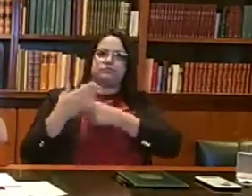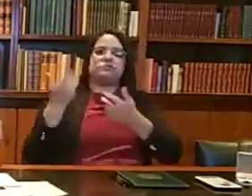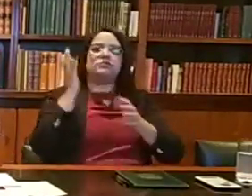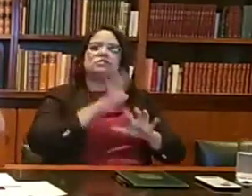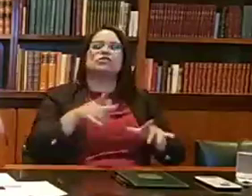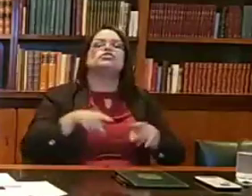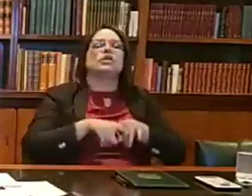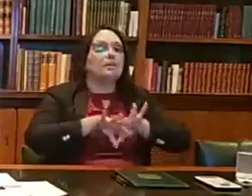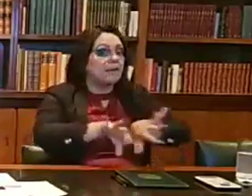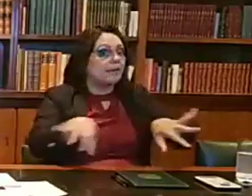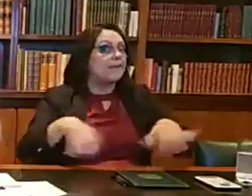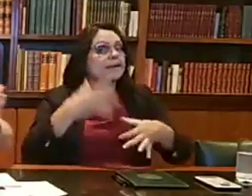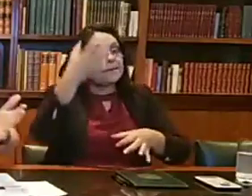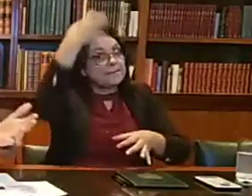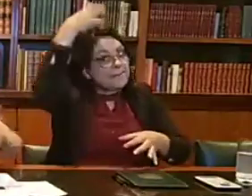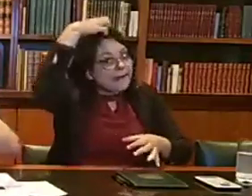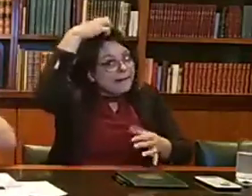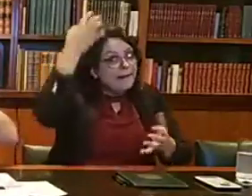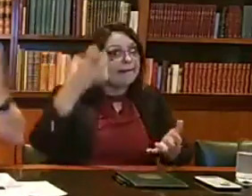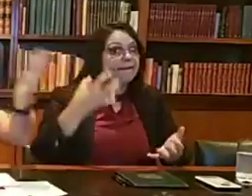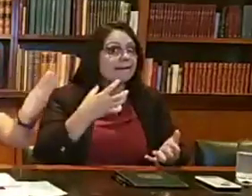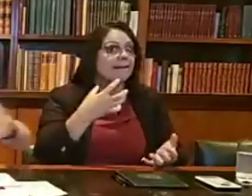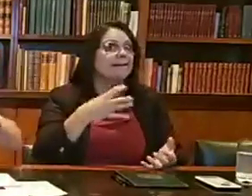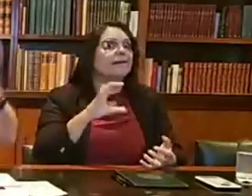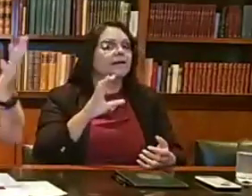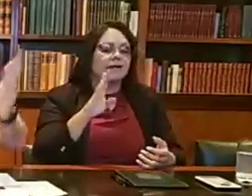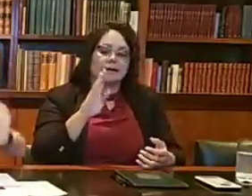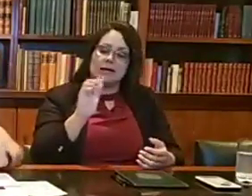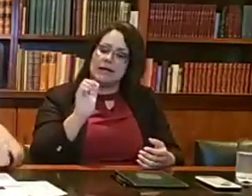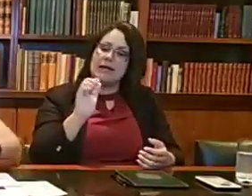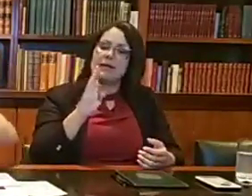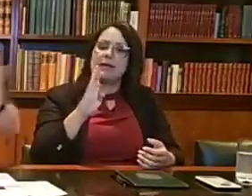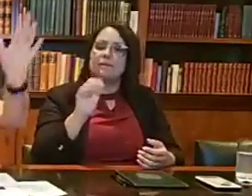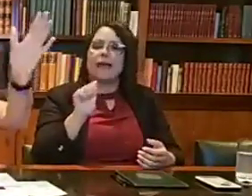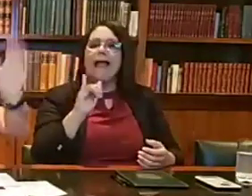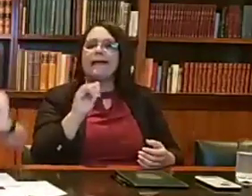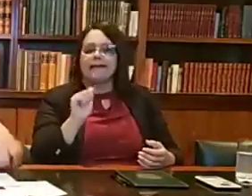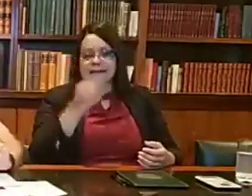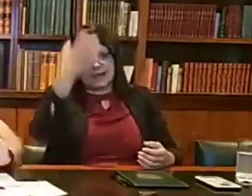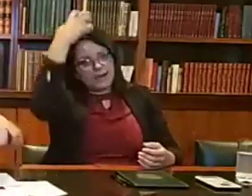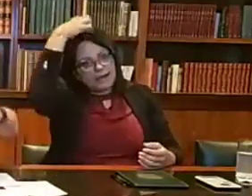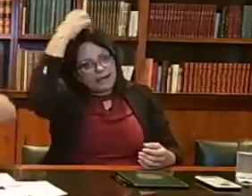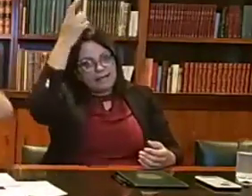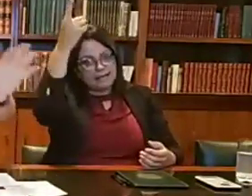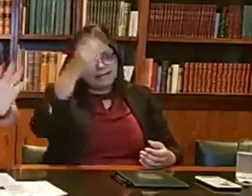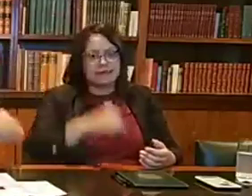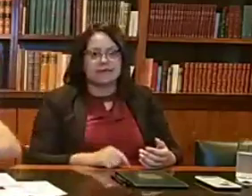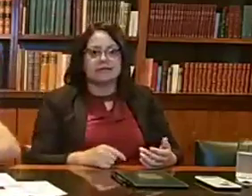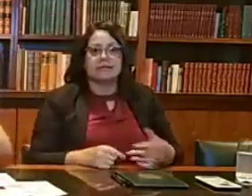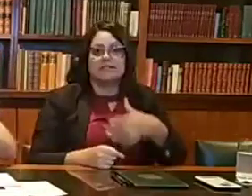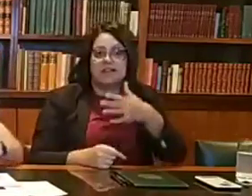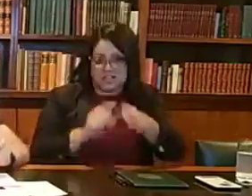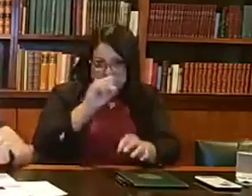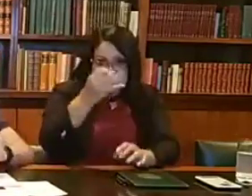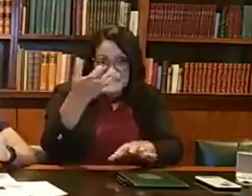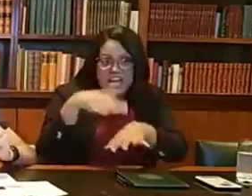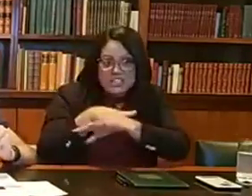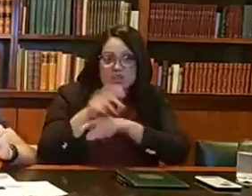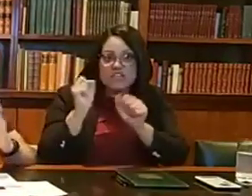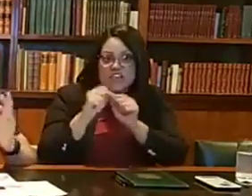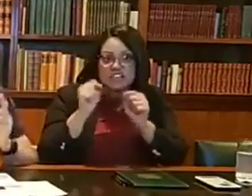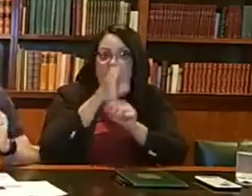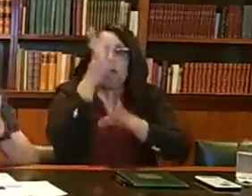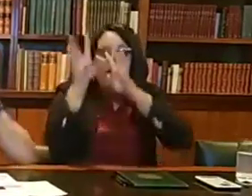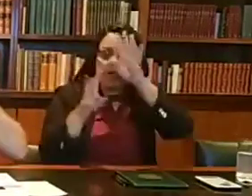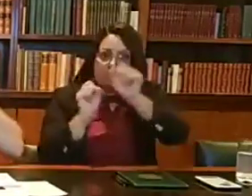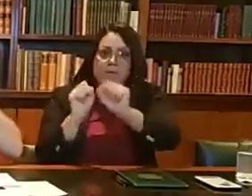depois pintou problemas na área, não? Virou estação ecológica, não pode fazer mais nada lá. Se você quiser à noite lá fazer barbaridade, você vai. Tá?